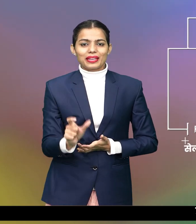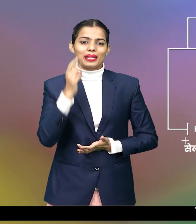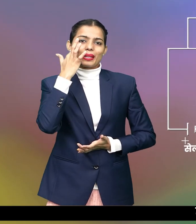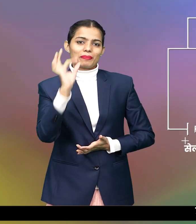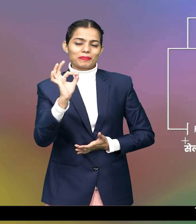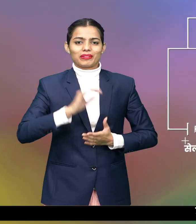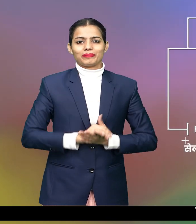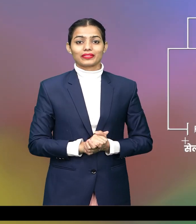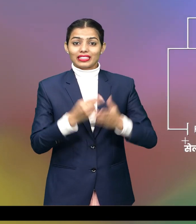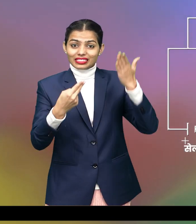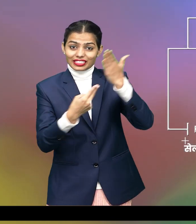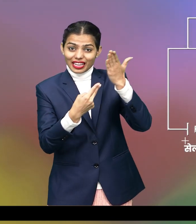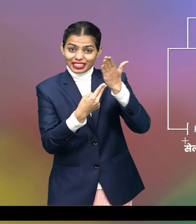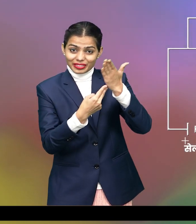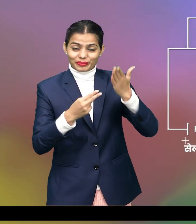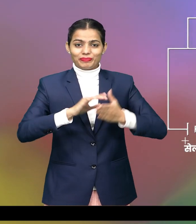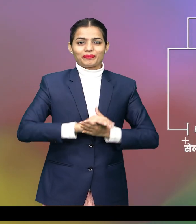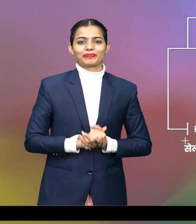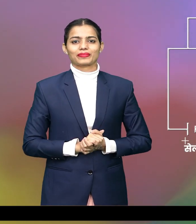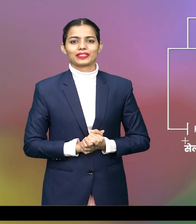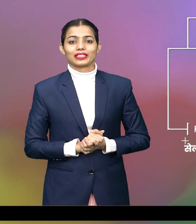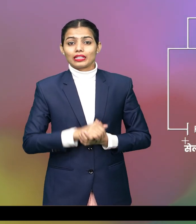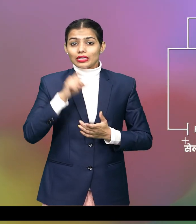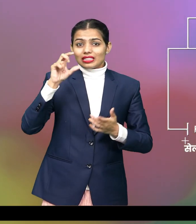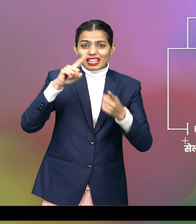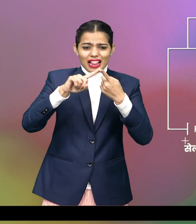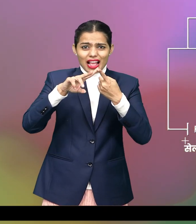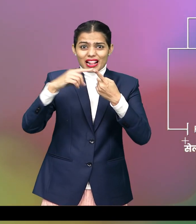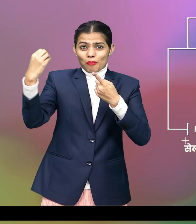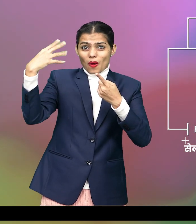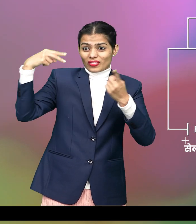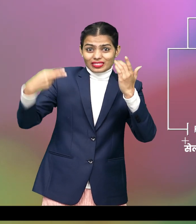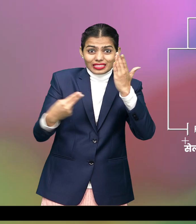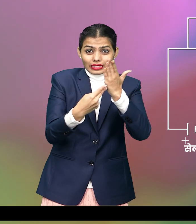महत्त्वाचे शब्द: विद्युत भार, विद्युत प्रवाह,